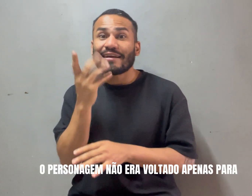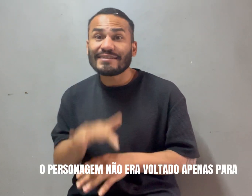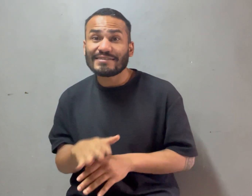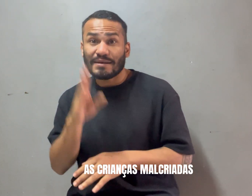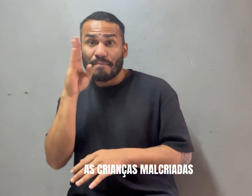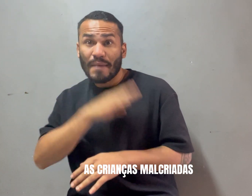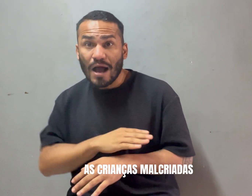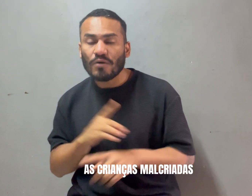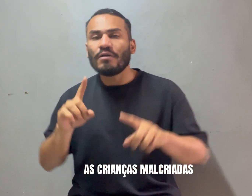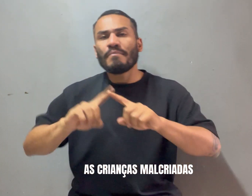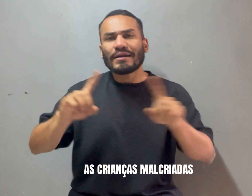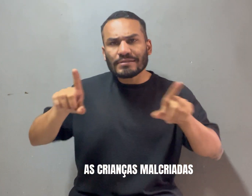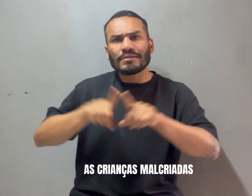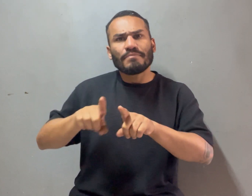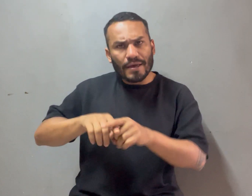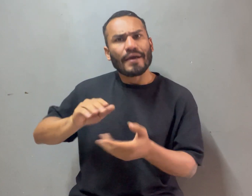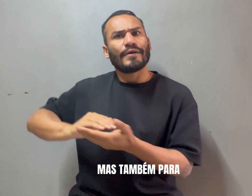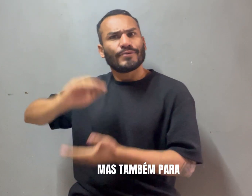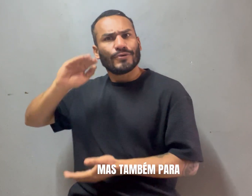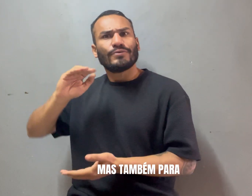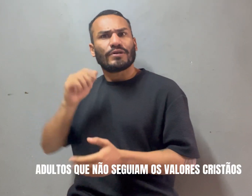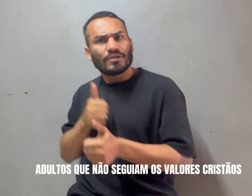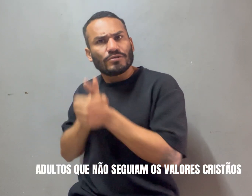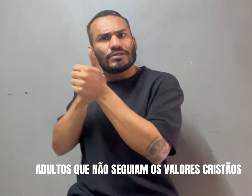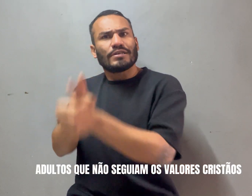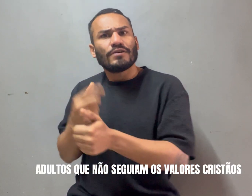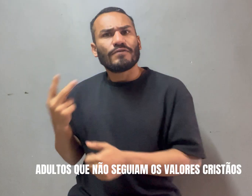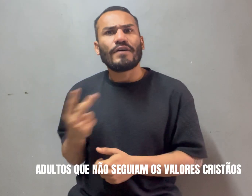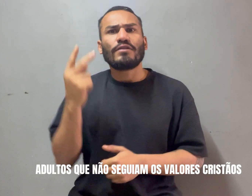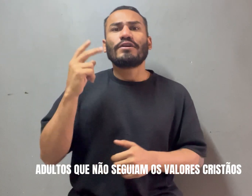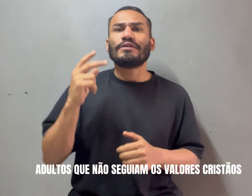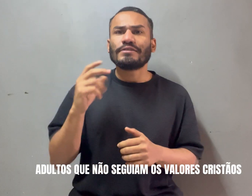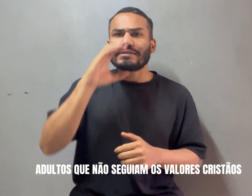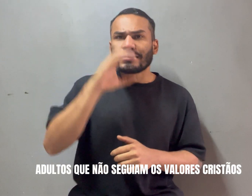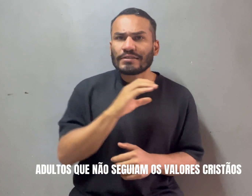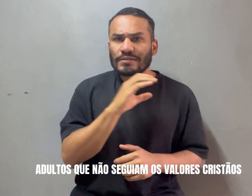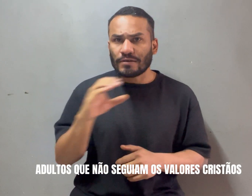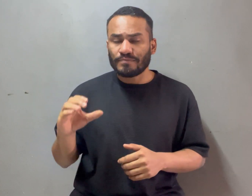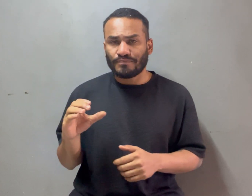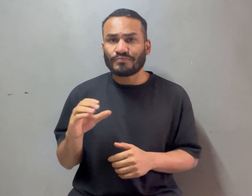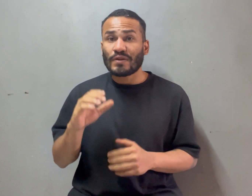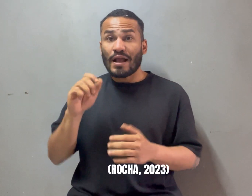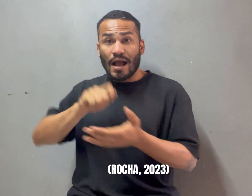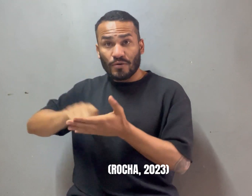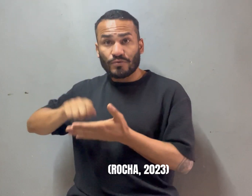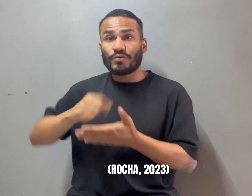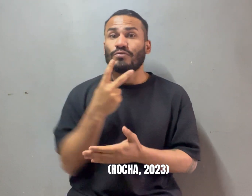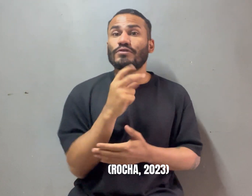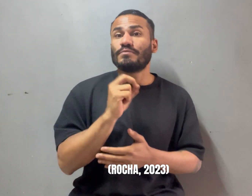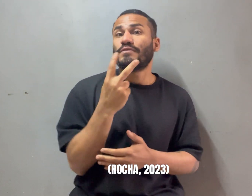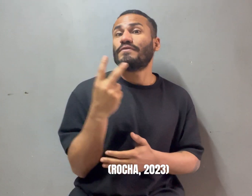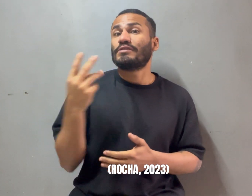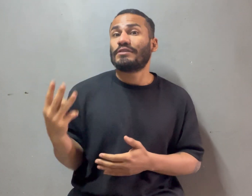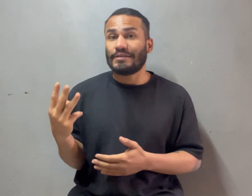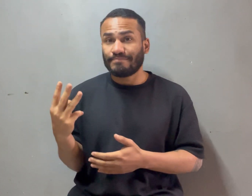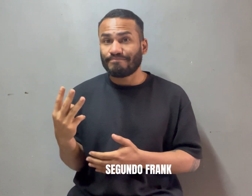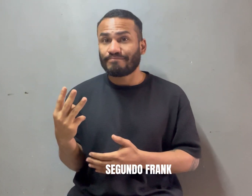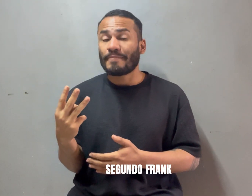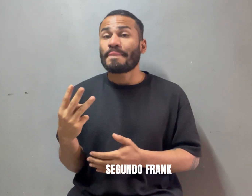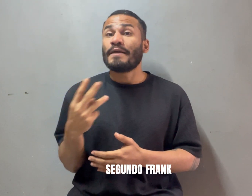para as crianças malcriadas, mas também para adultos que não seguiam os valores cristãos. Rocha, 2023. Segundo